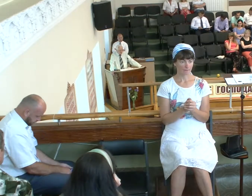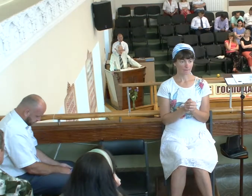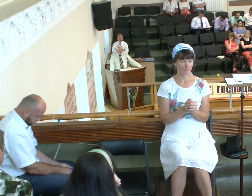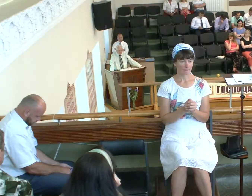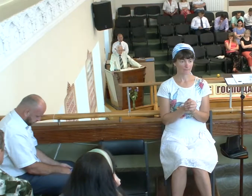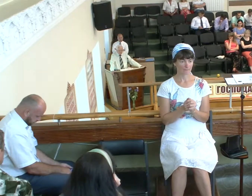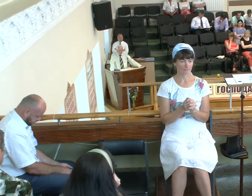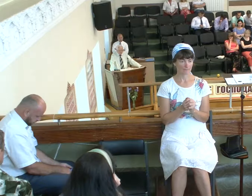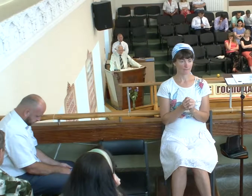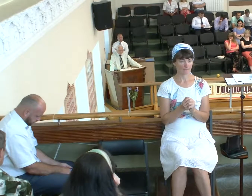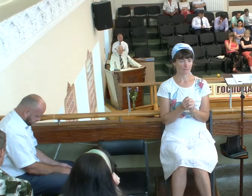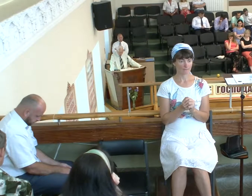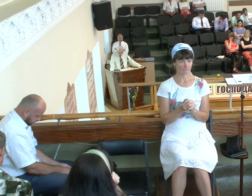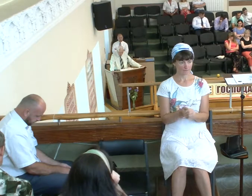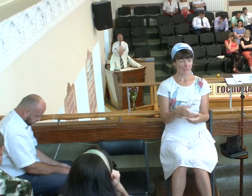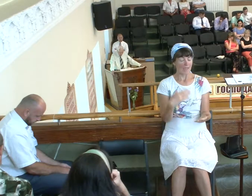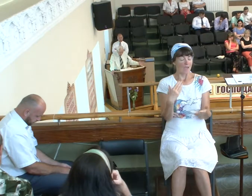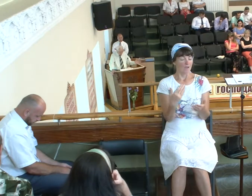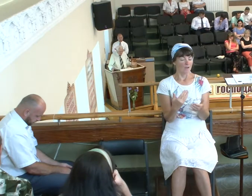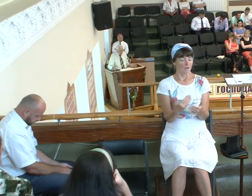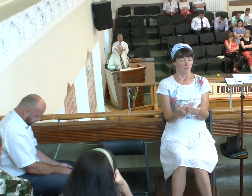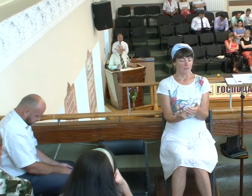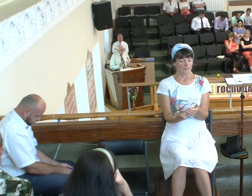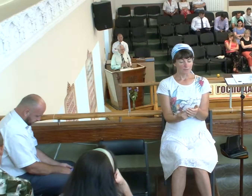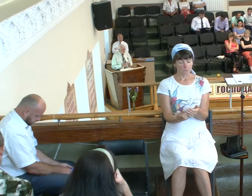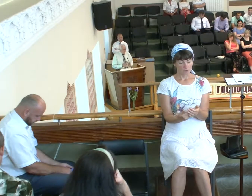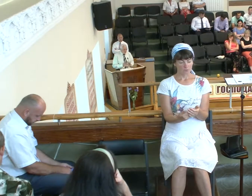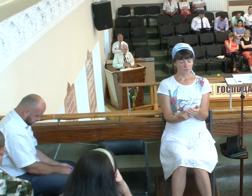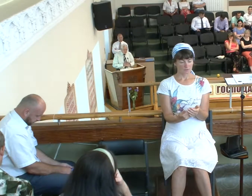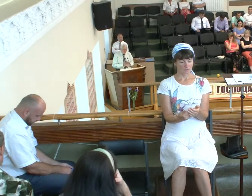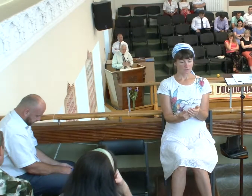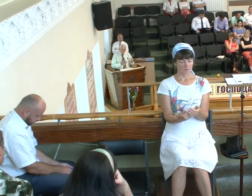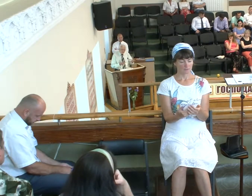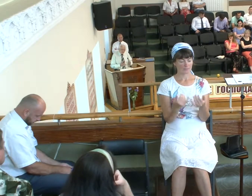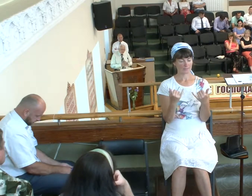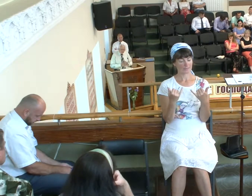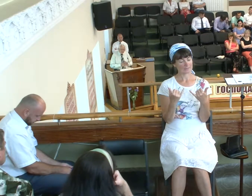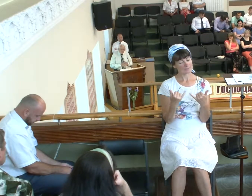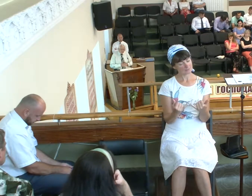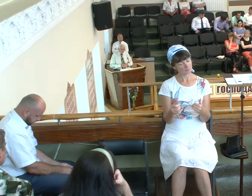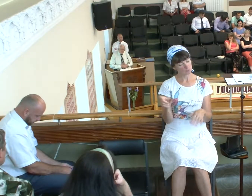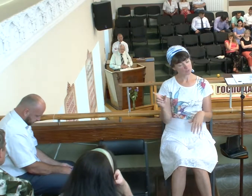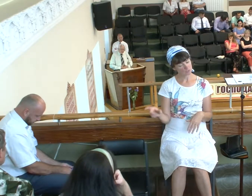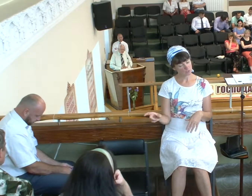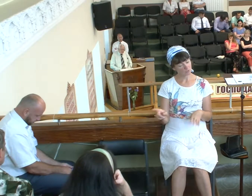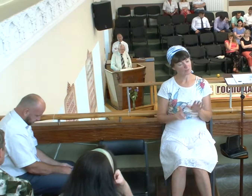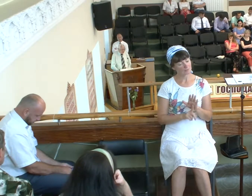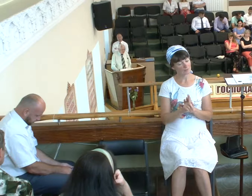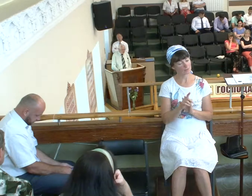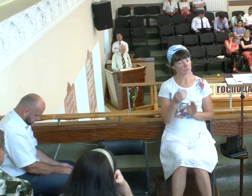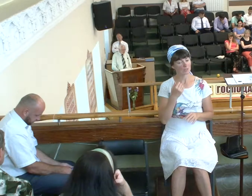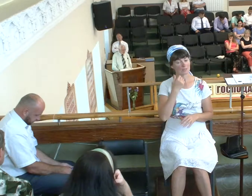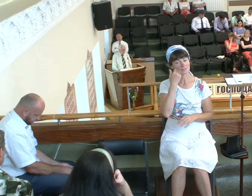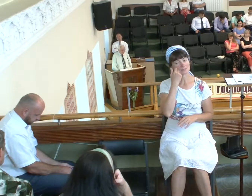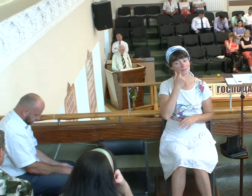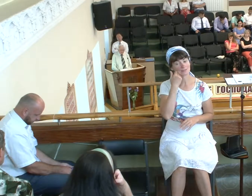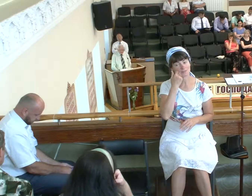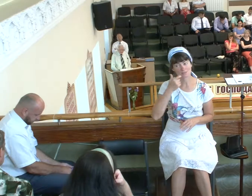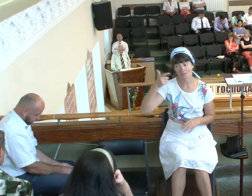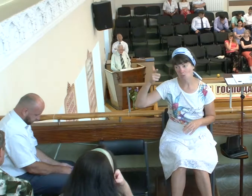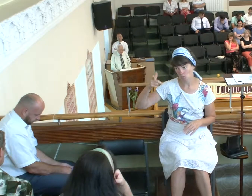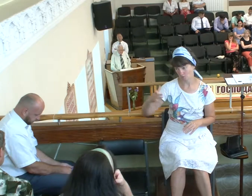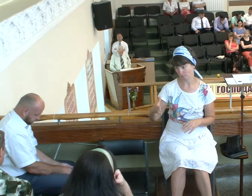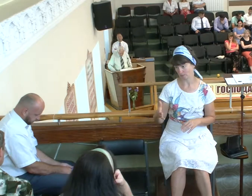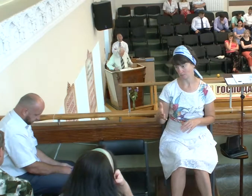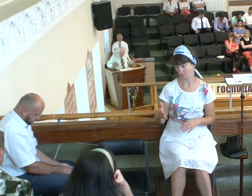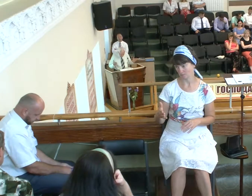Иисуса Христа, в Его божественность, знаете, становятся они, ну как-то не стыдятся Господа. Я говорил вам о том, что целый